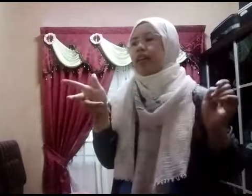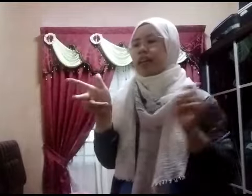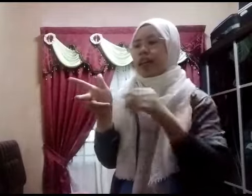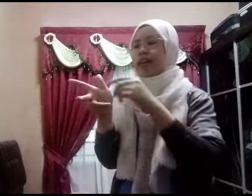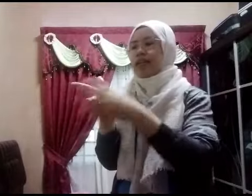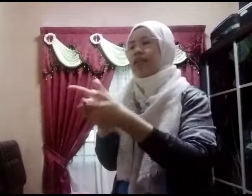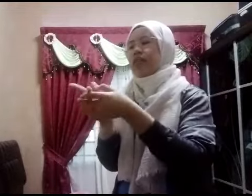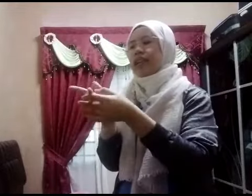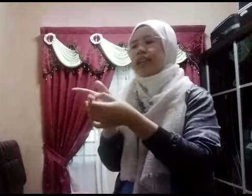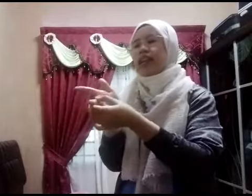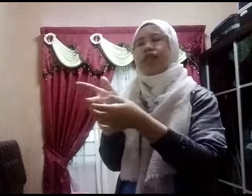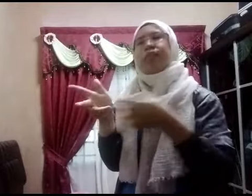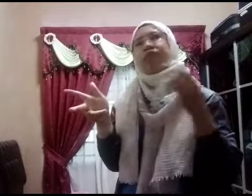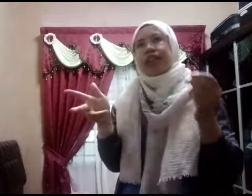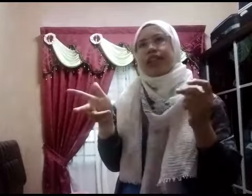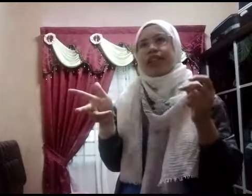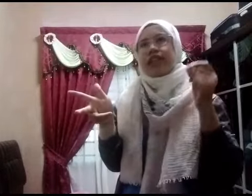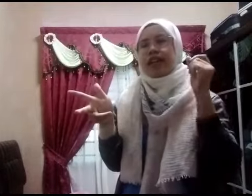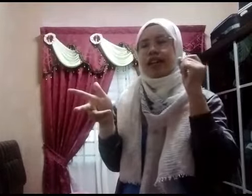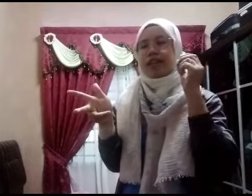Okay, so kita dah tahu dia punya